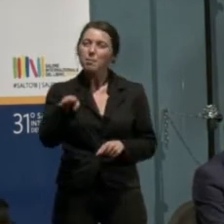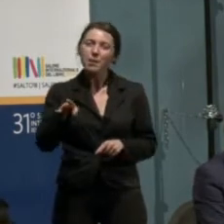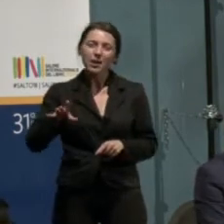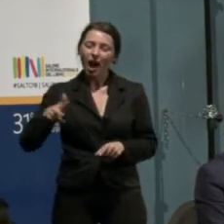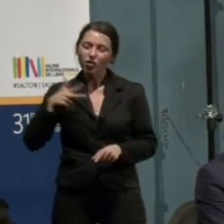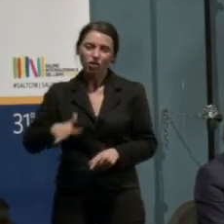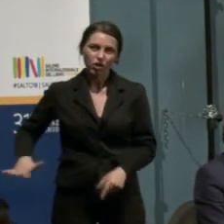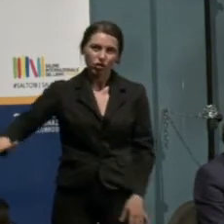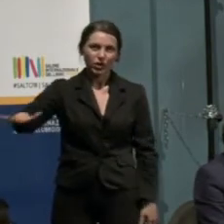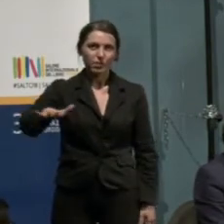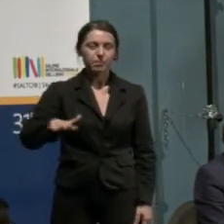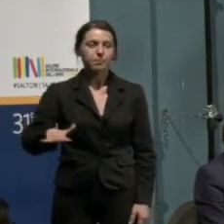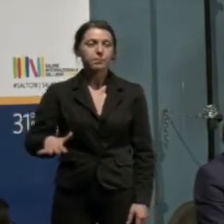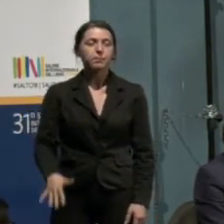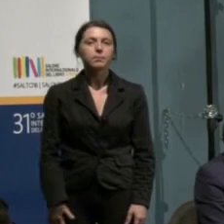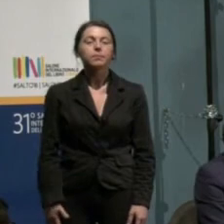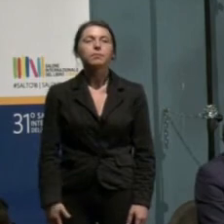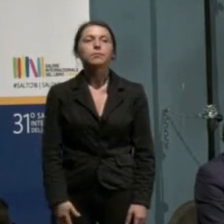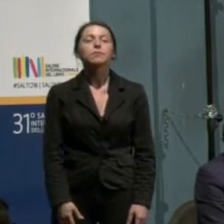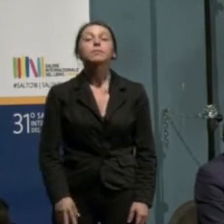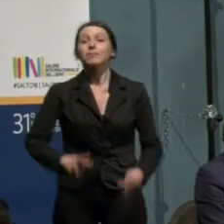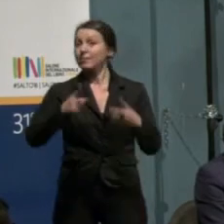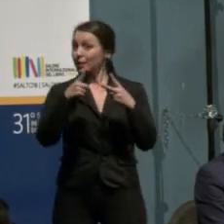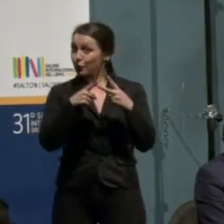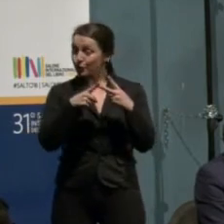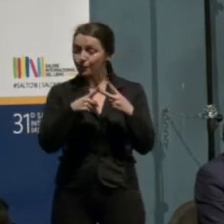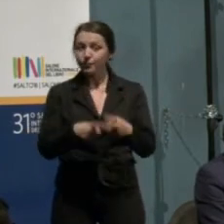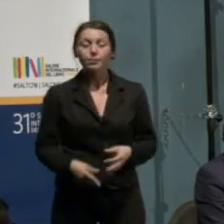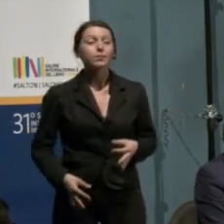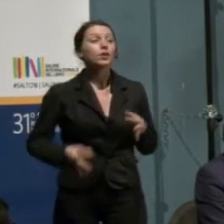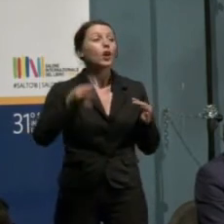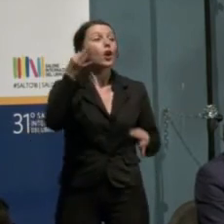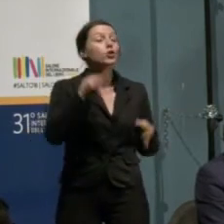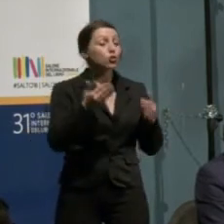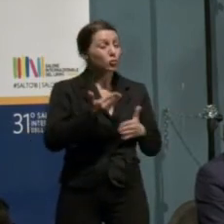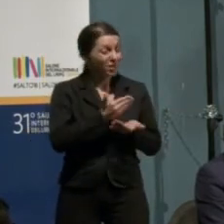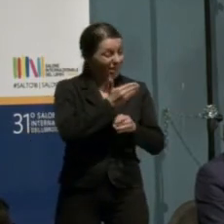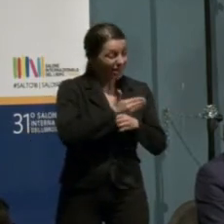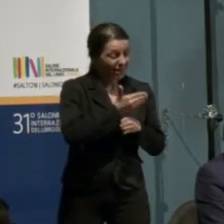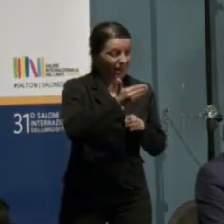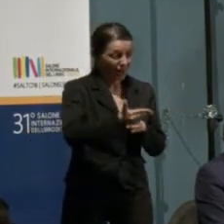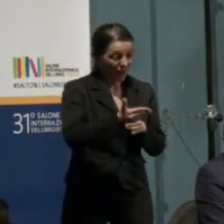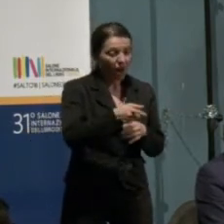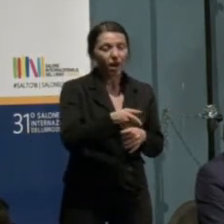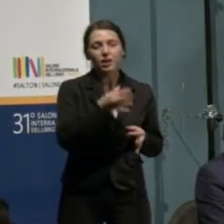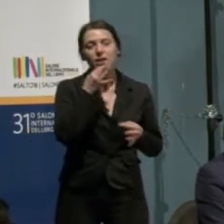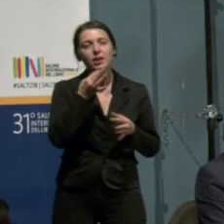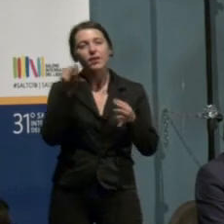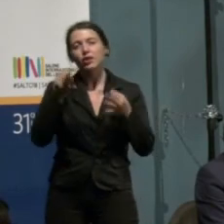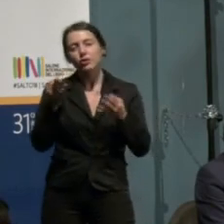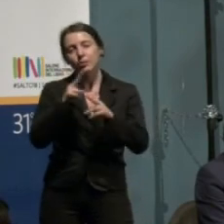la società secondo aforisma giustizia ritardata è giustizia negata